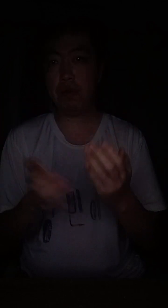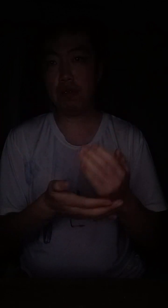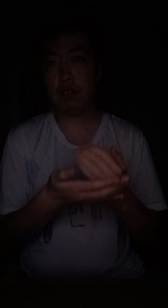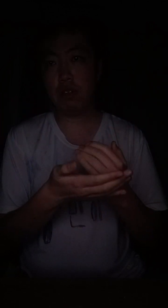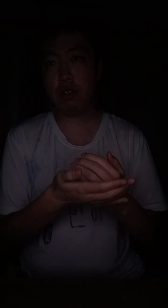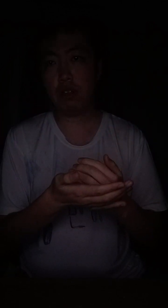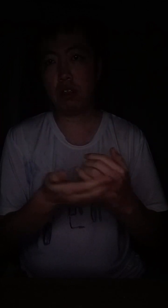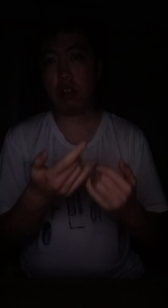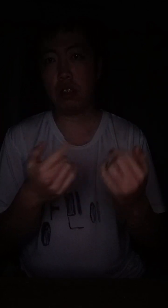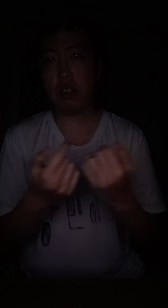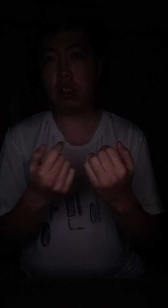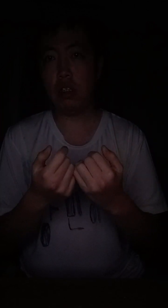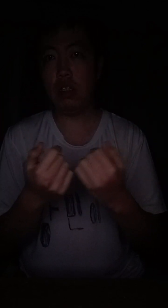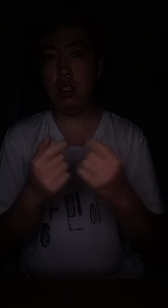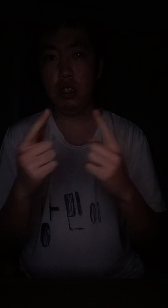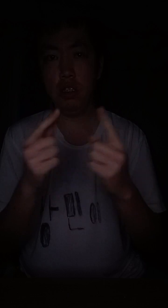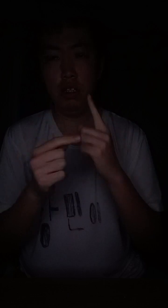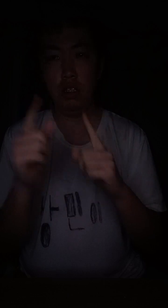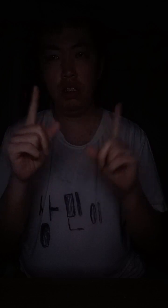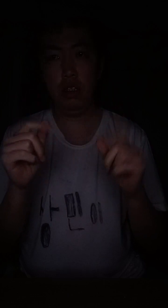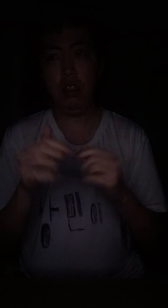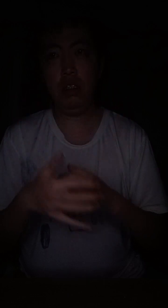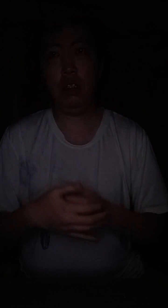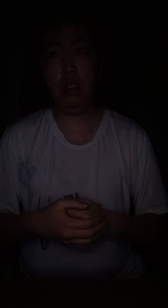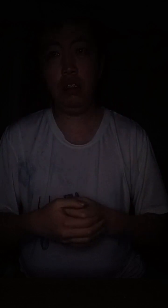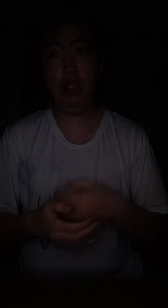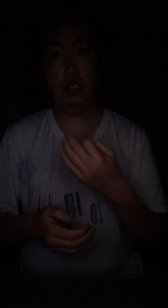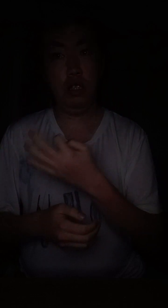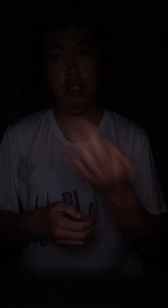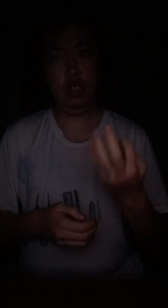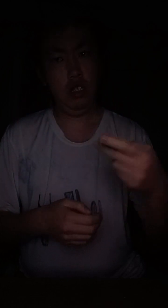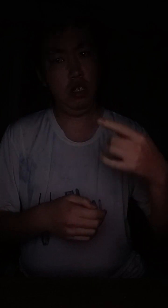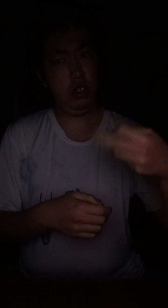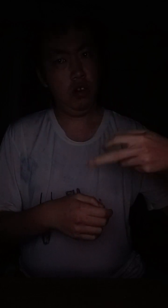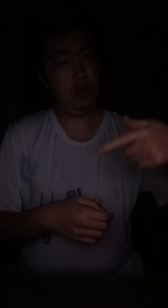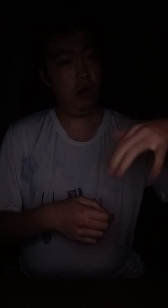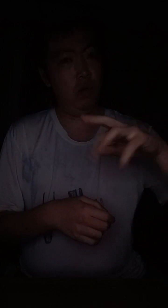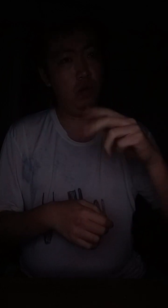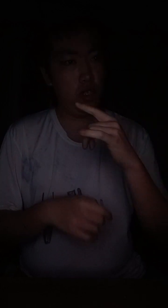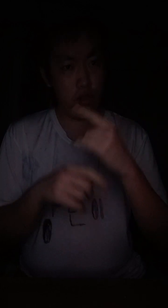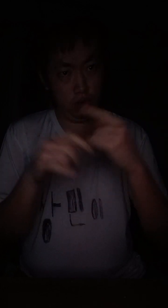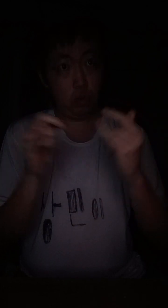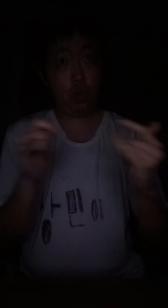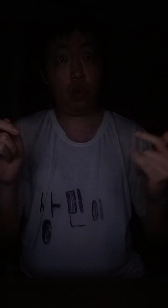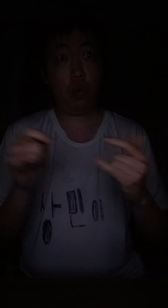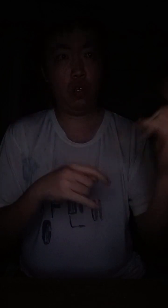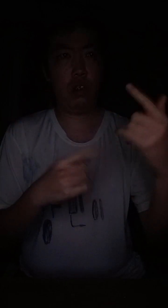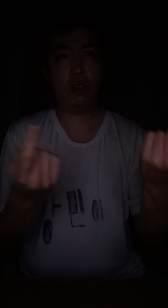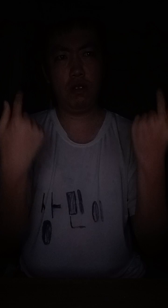아니었다고 주장하는 것으로 알려졌습니다. 검찰은 달아나거나 증거를 없앨 우려가 있다고 보고 어제 구속영장을